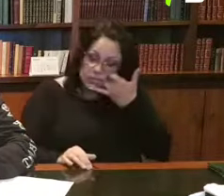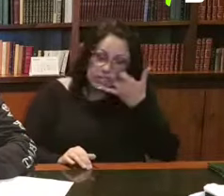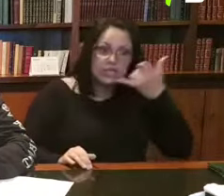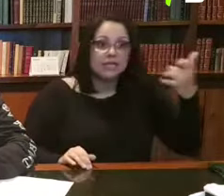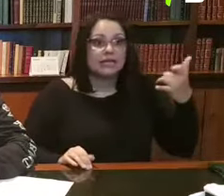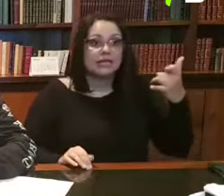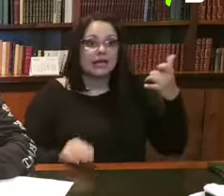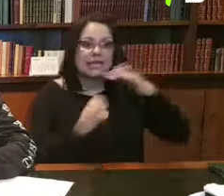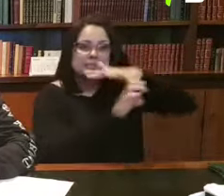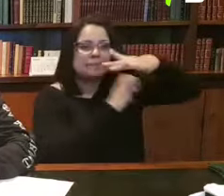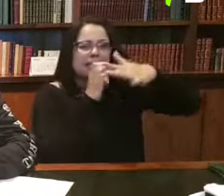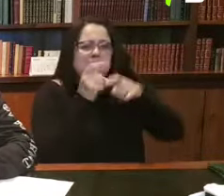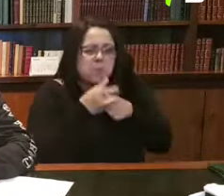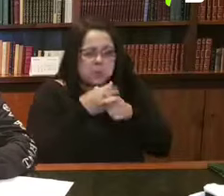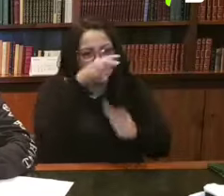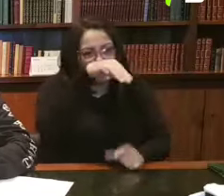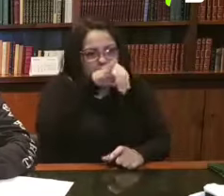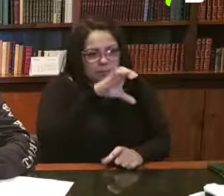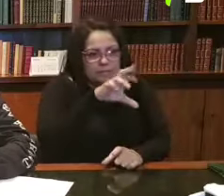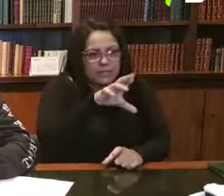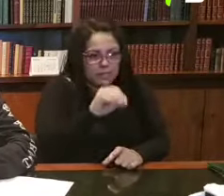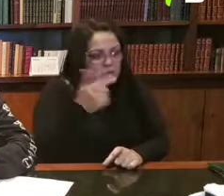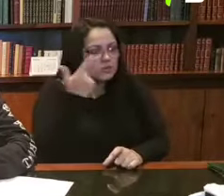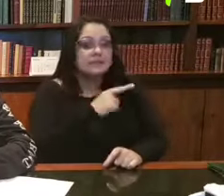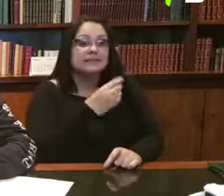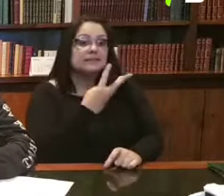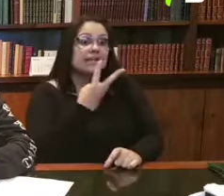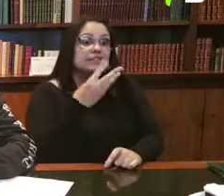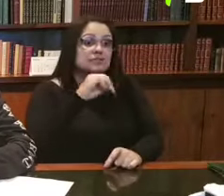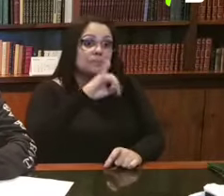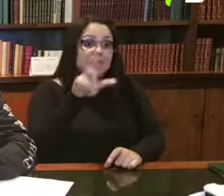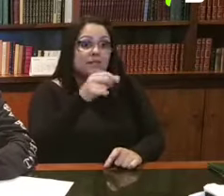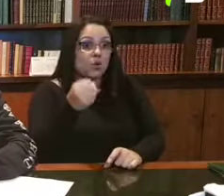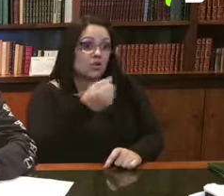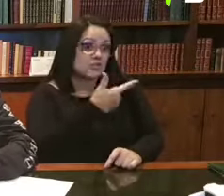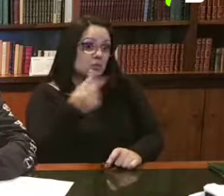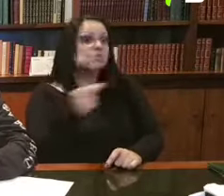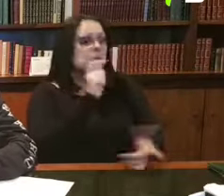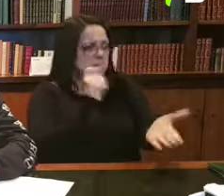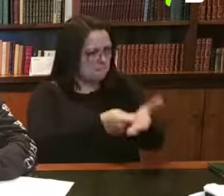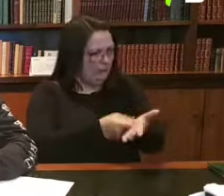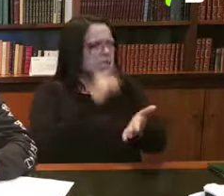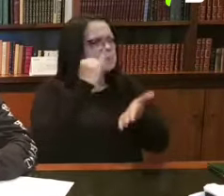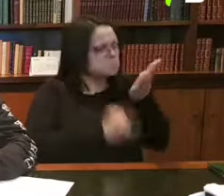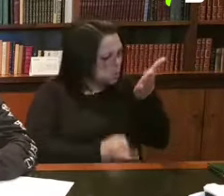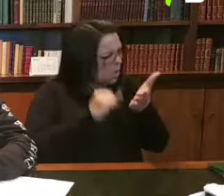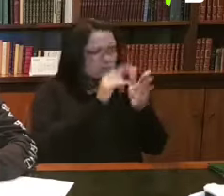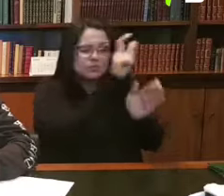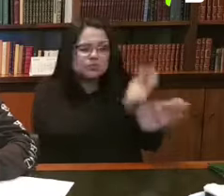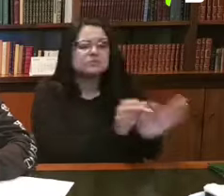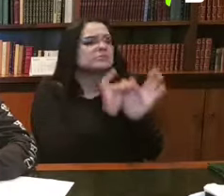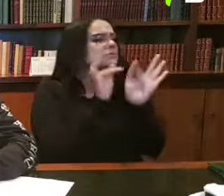na há três milhões e duzentos pequenos empresários que pagam o imposto bons pagadores de impostos jeito